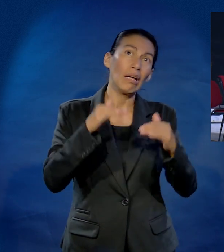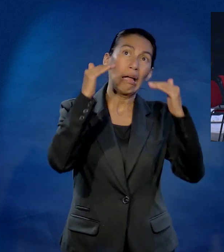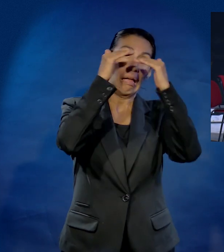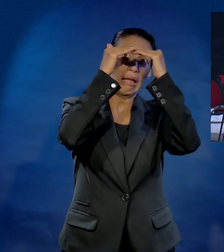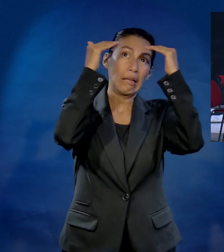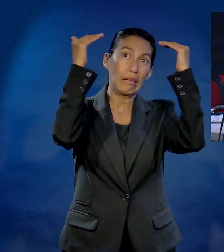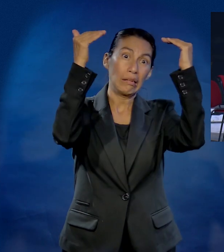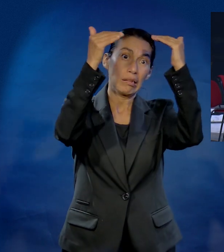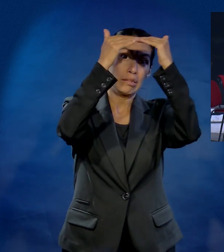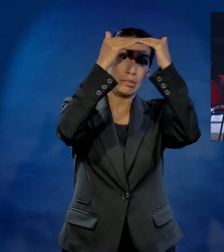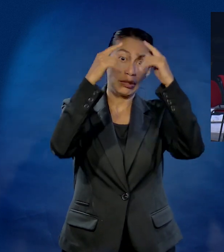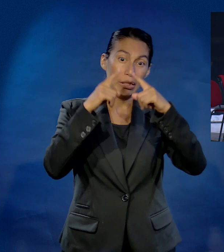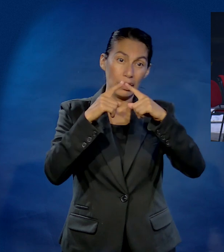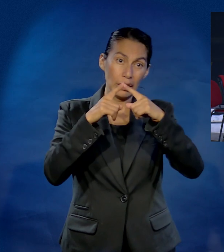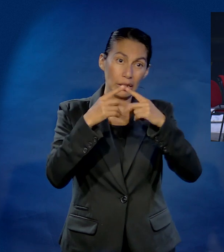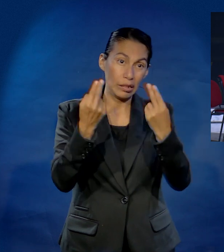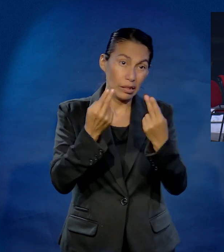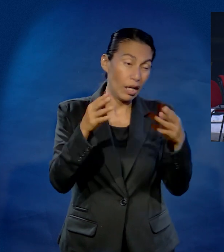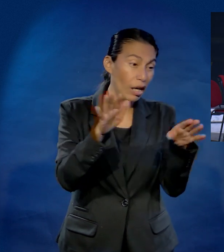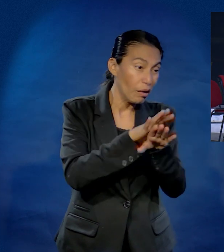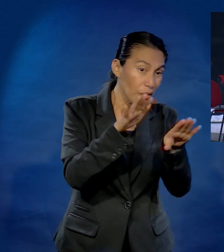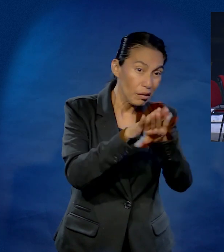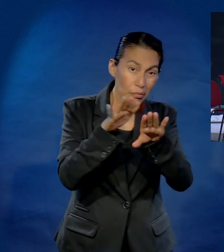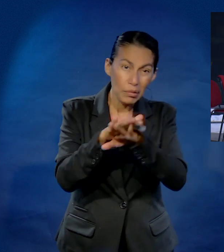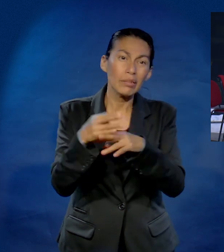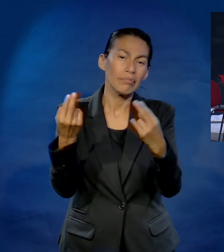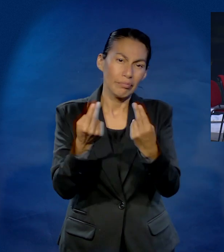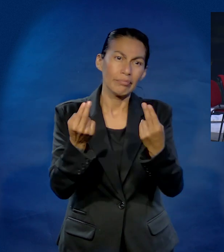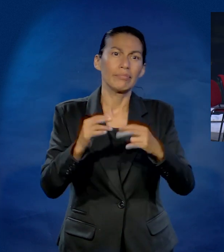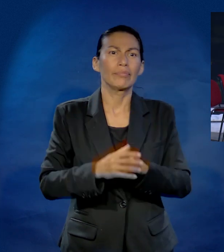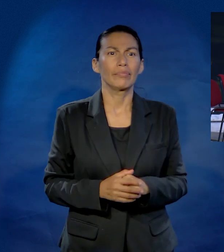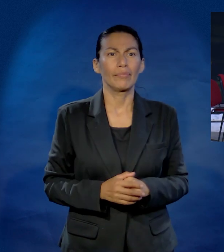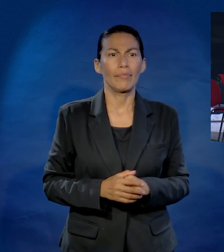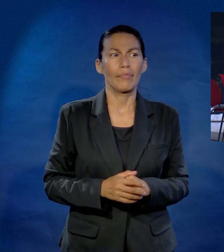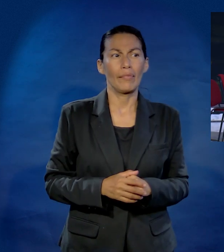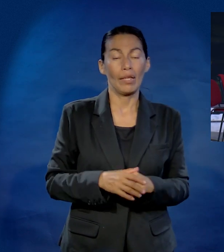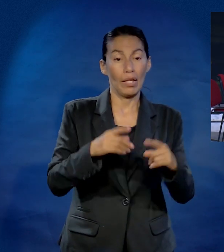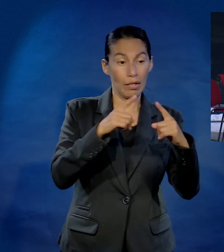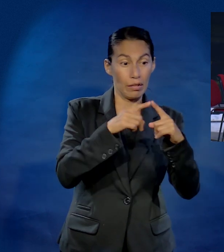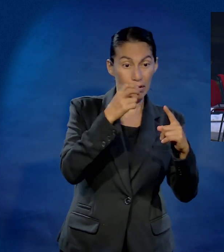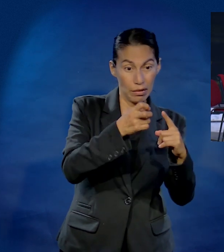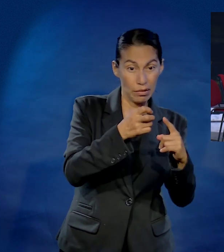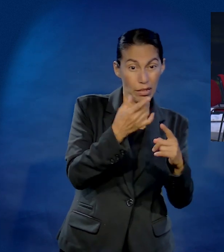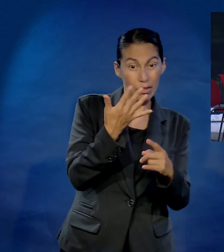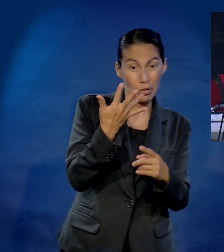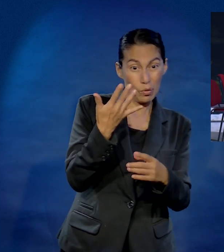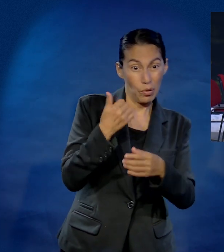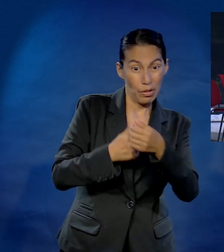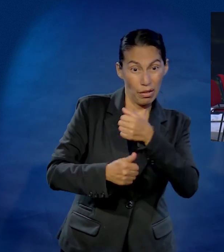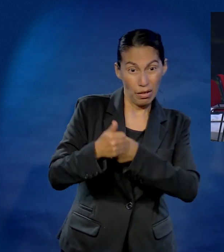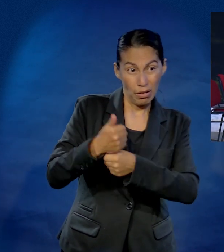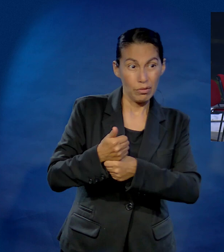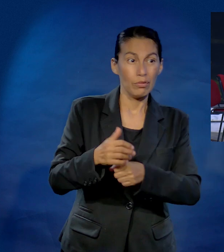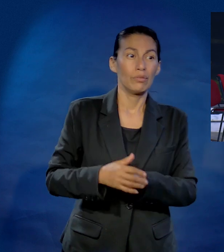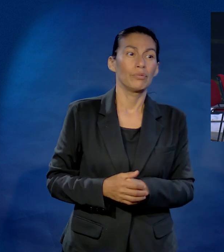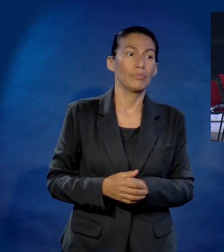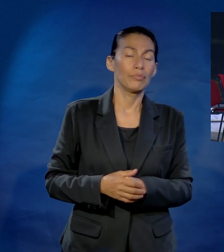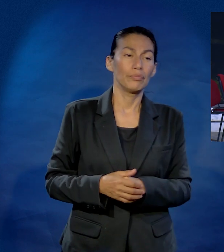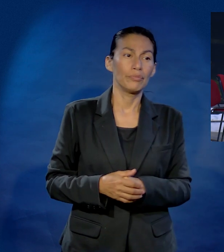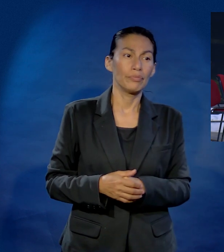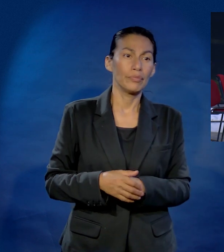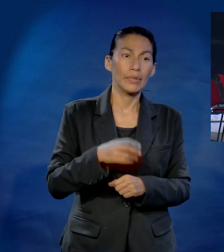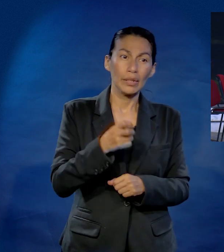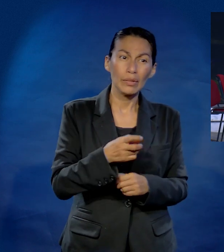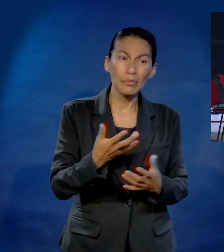está lloviendo. Llueve más adentro del templo que afuera. Pastor, yo sé que anda bien ocupado, pero ya démosle